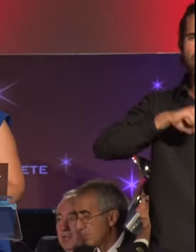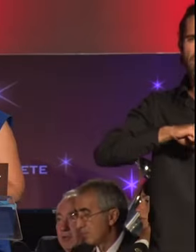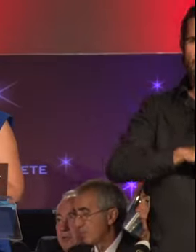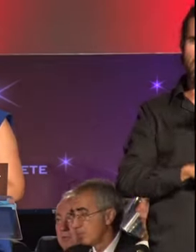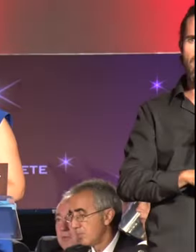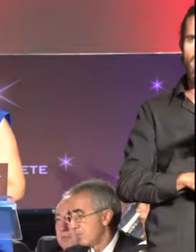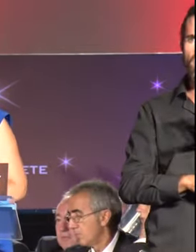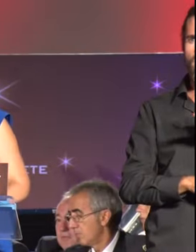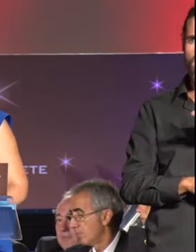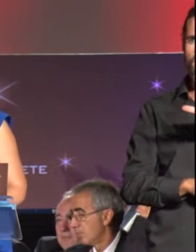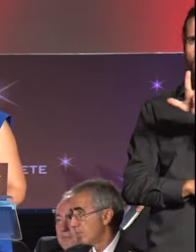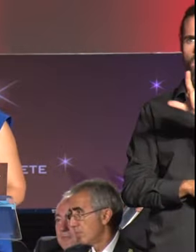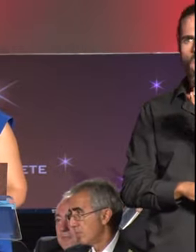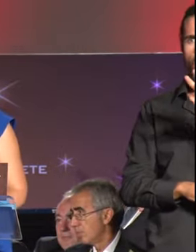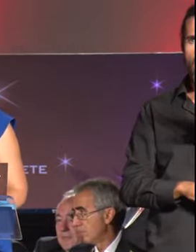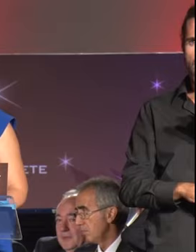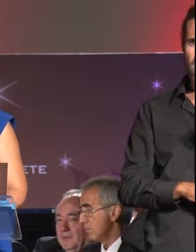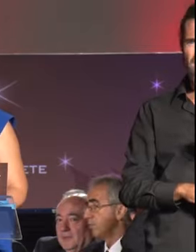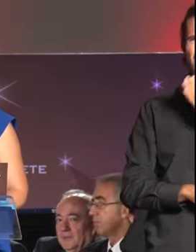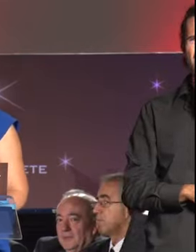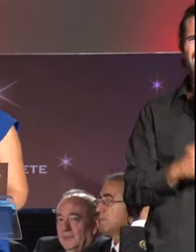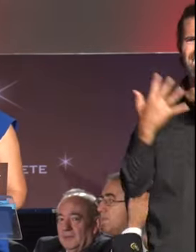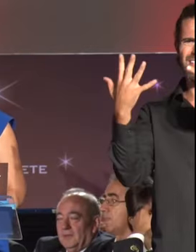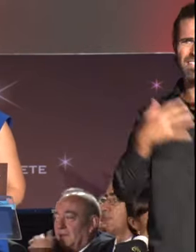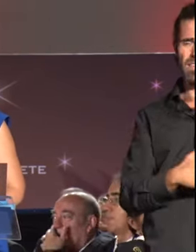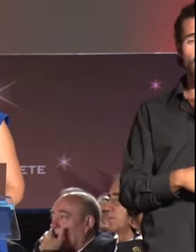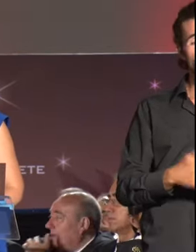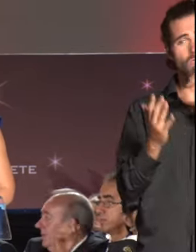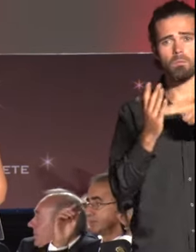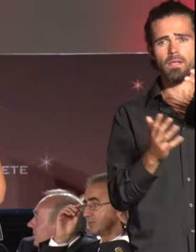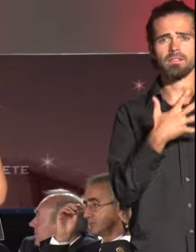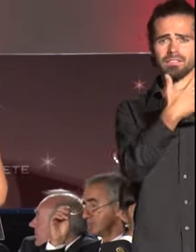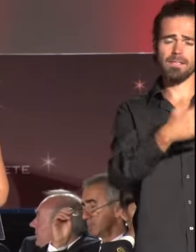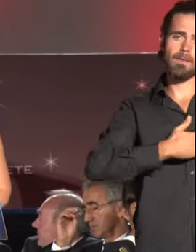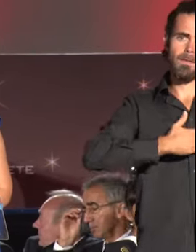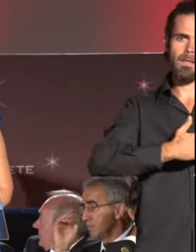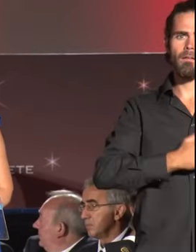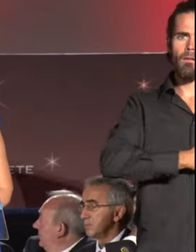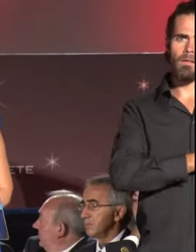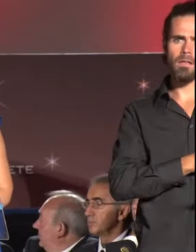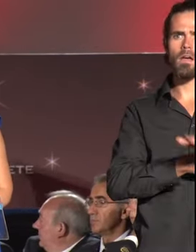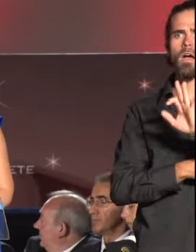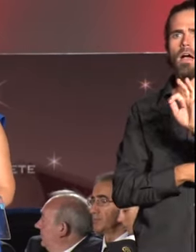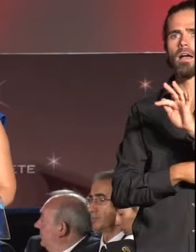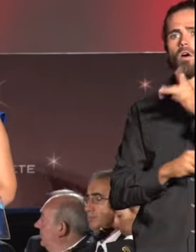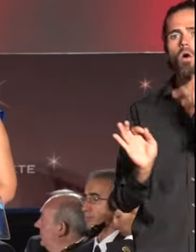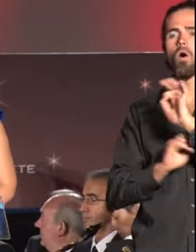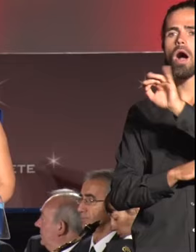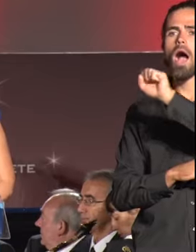65 años, que fue elegido en 2007, también con esa misma edad, pero en 2012, a Gray Jiménez y Alfonso